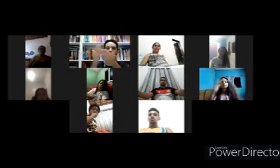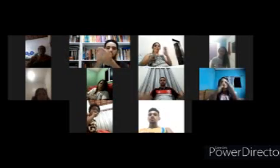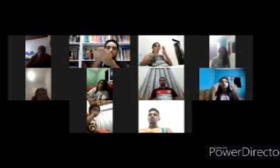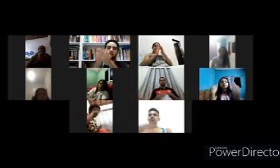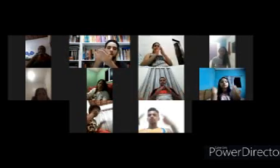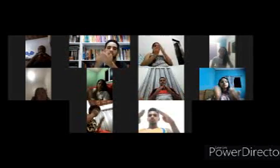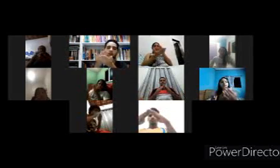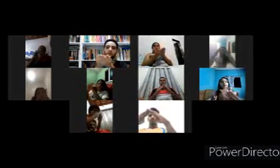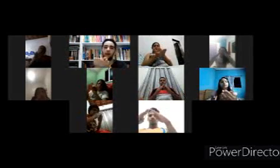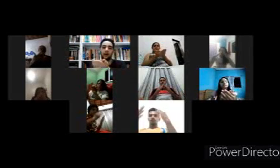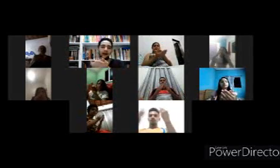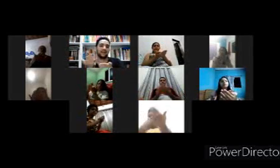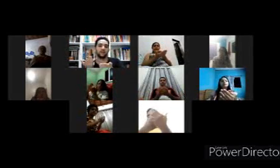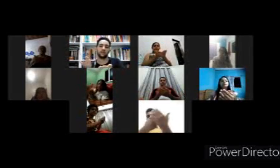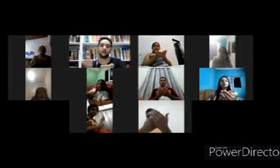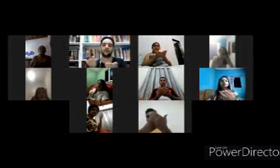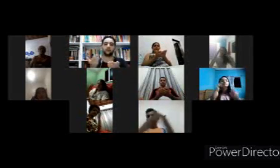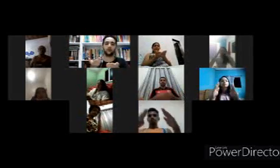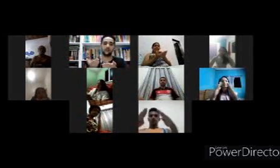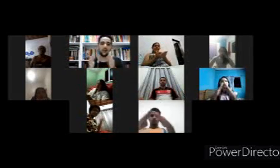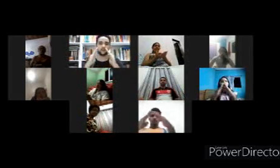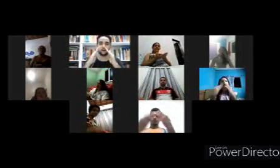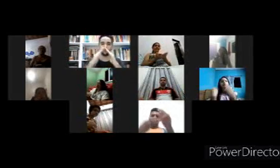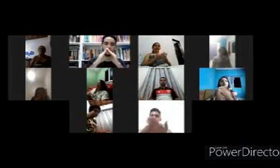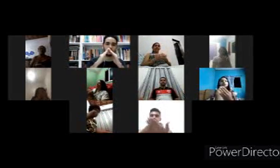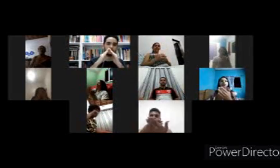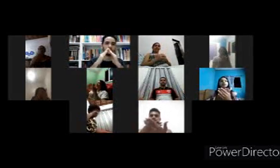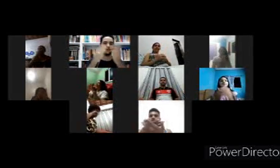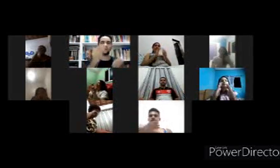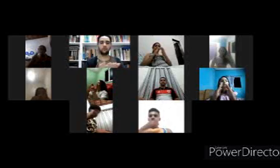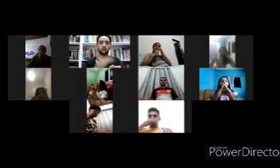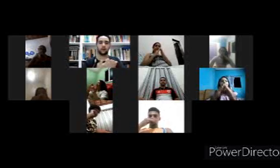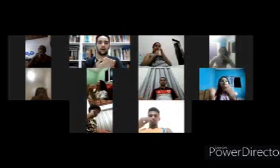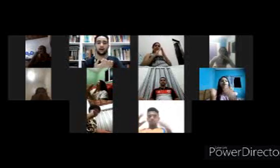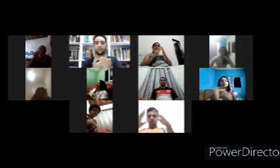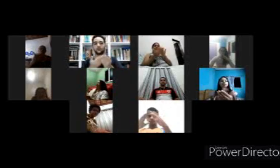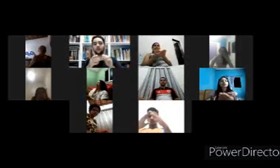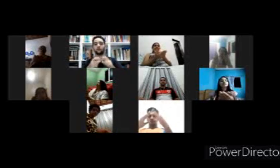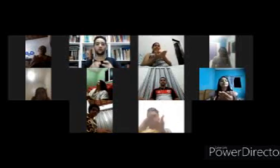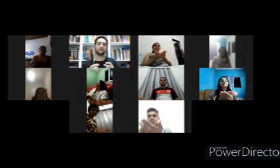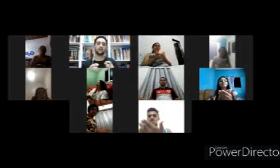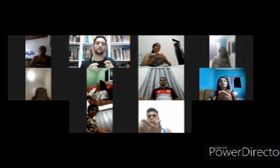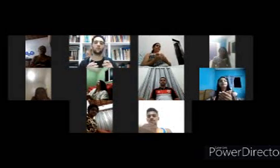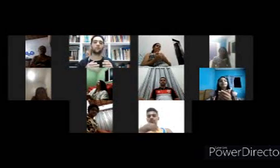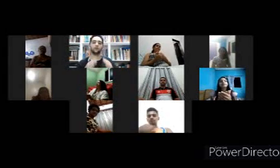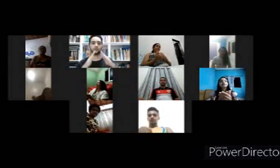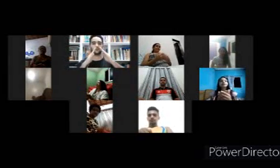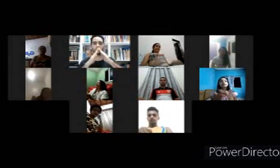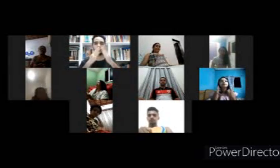e estudar. Aqui a gente já aprende dois sinais, que é o de casa e o de estudar. Mas se eu faço os dois sinais compostos, eu faço